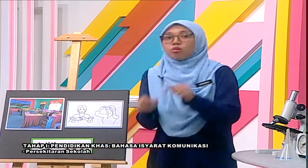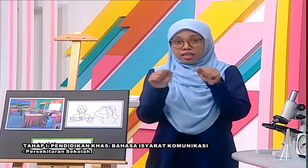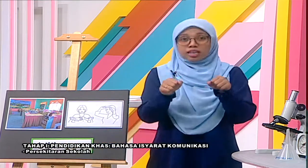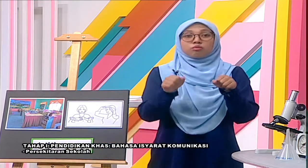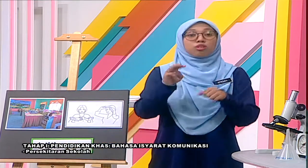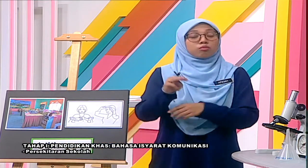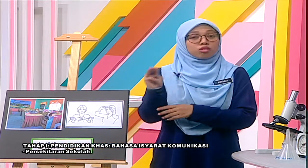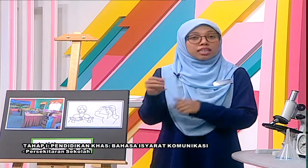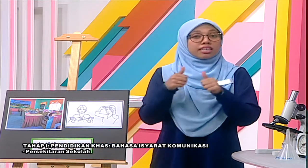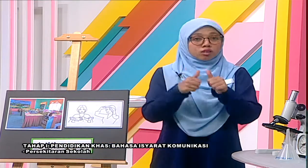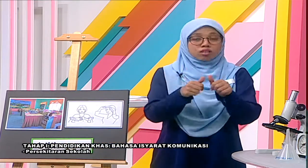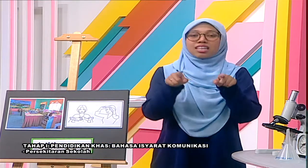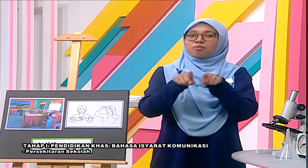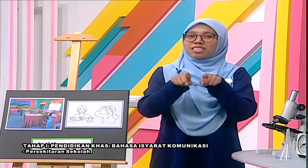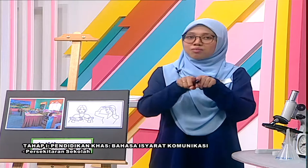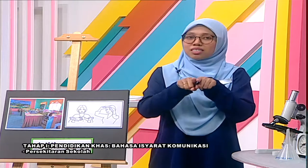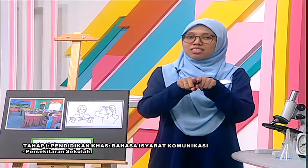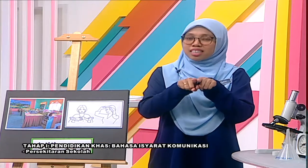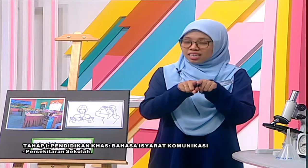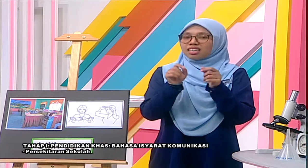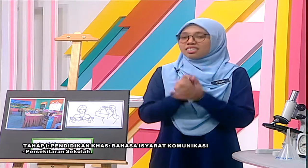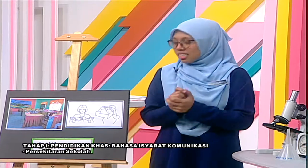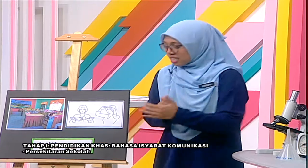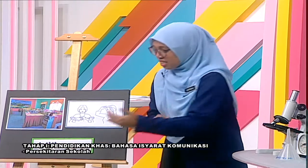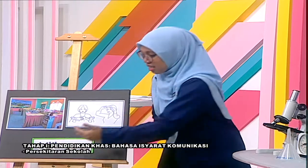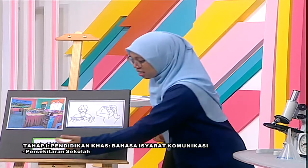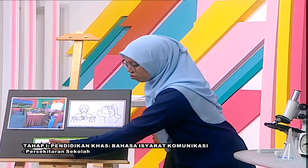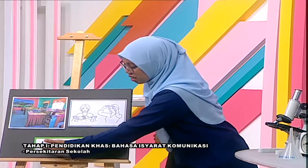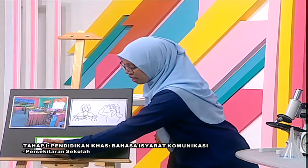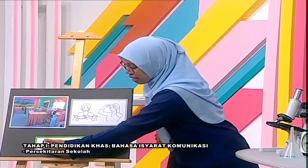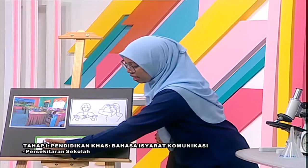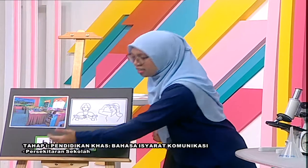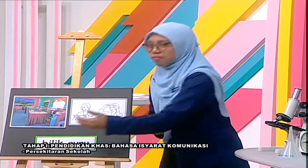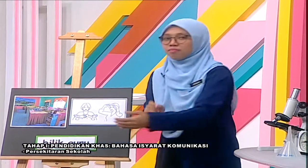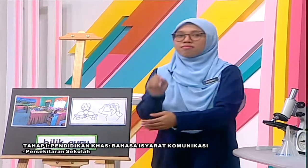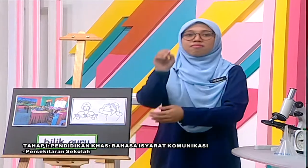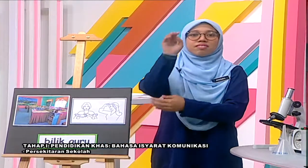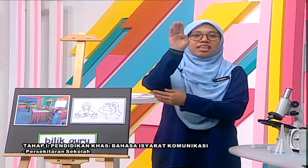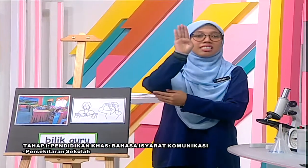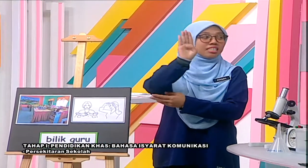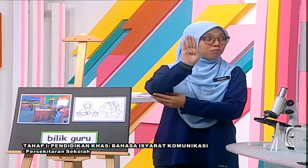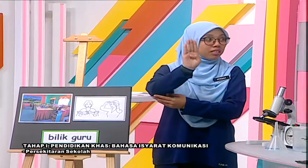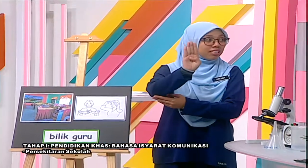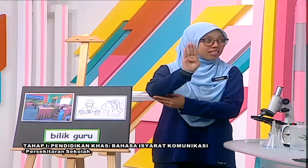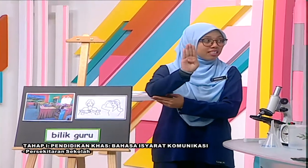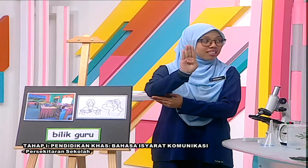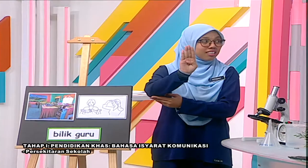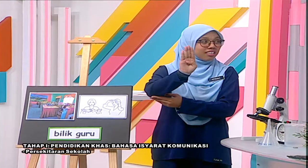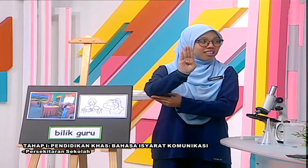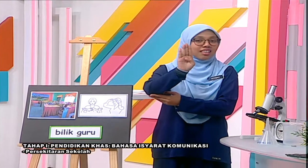Boleh murid-murid ikut sama-sama. Okey. Okey. Kita mulakan. Okey, eja dia B. Tangan kena